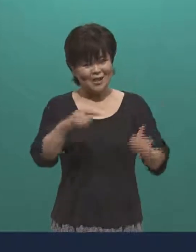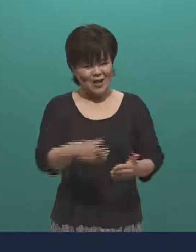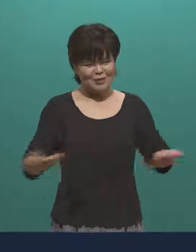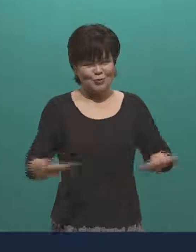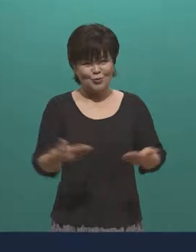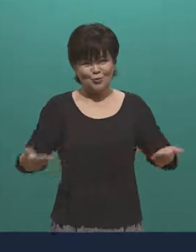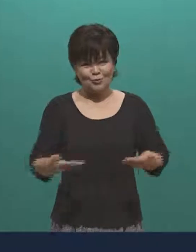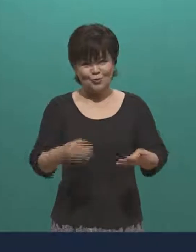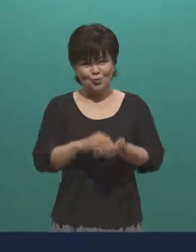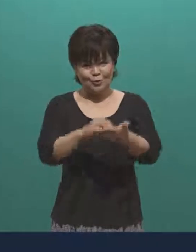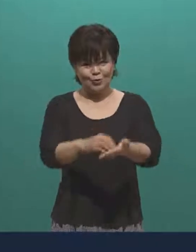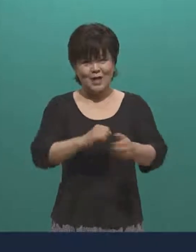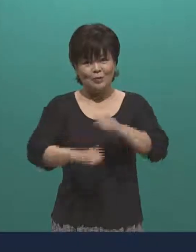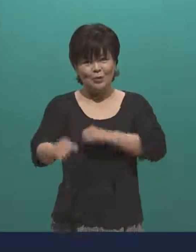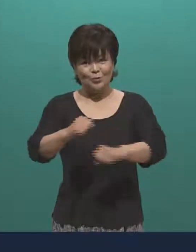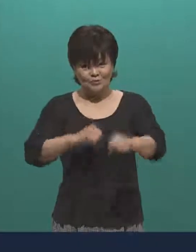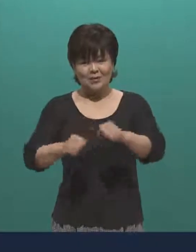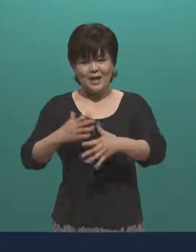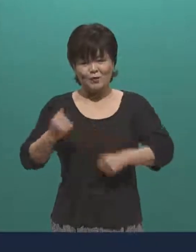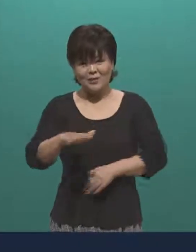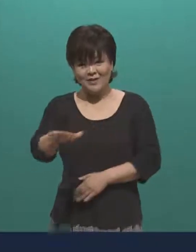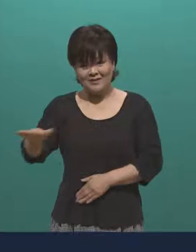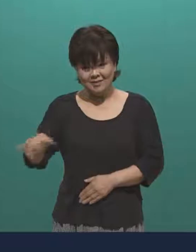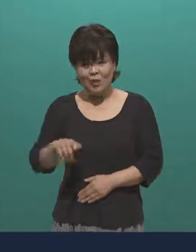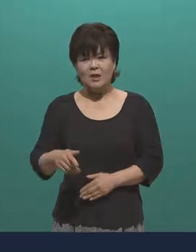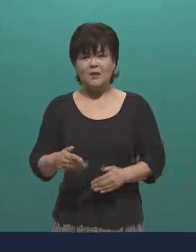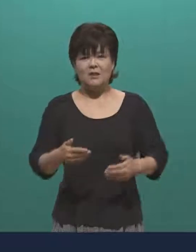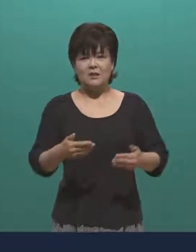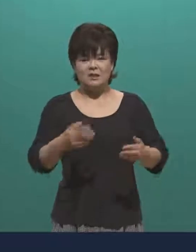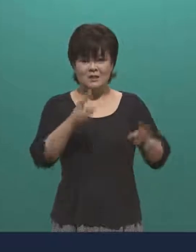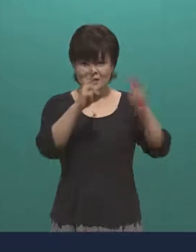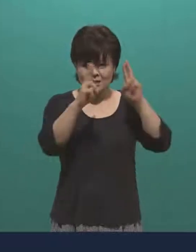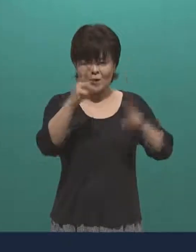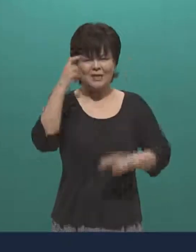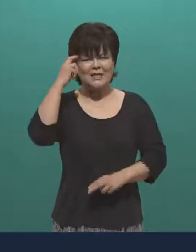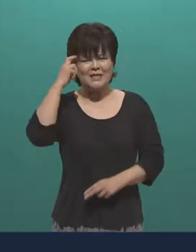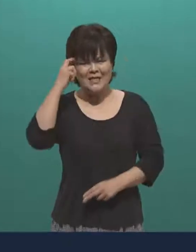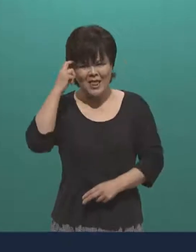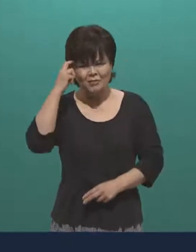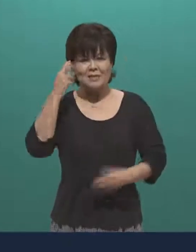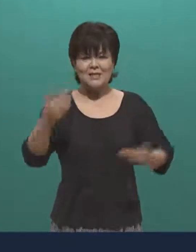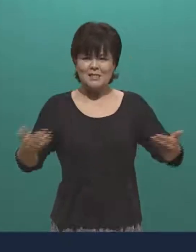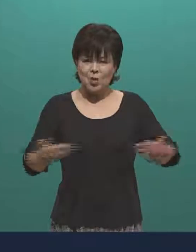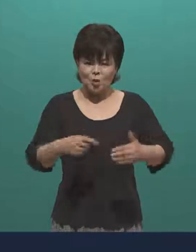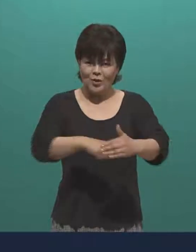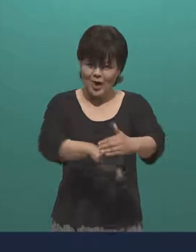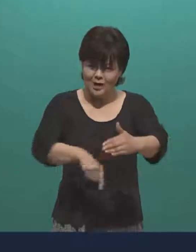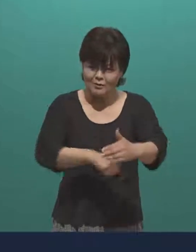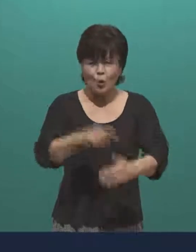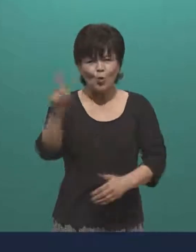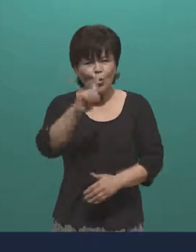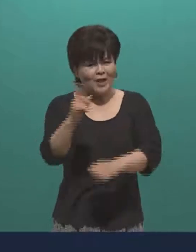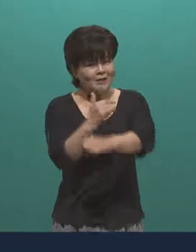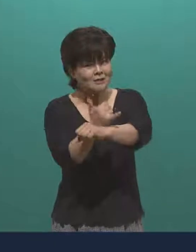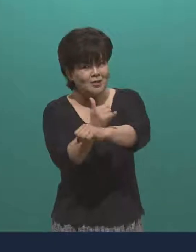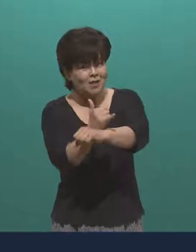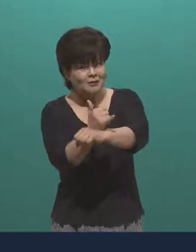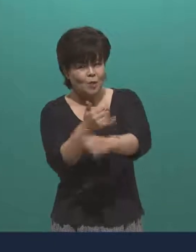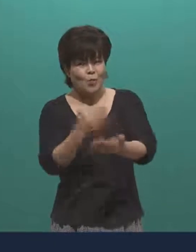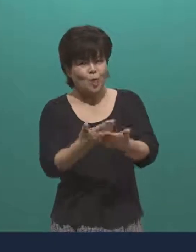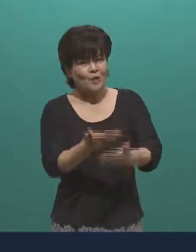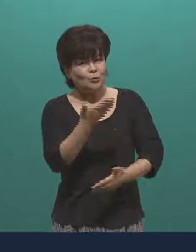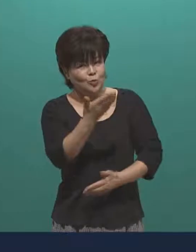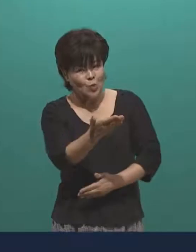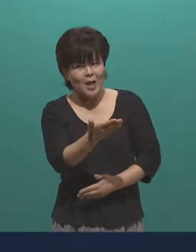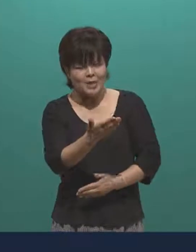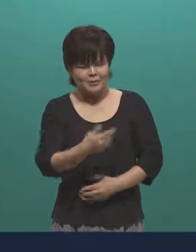説明会では就職活動中の学生たちが企業理念や仕事内容、